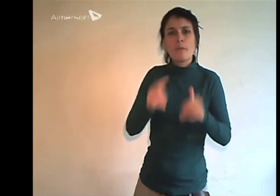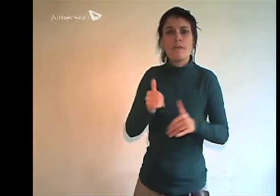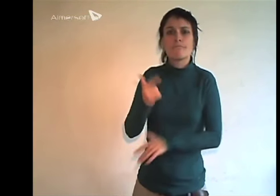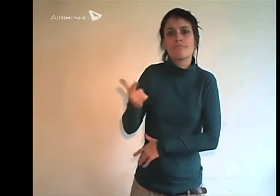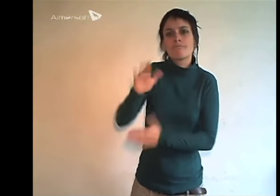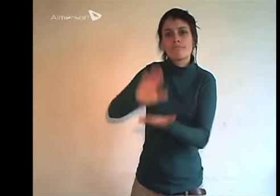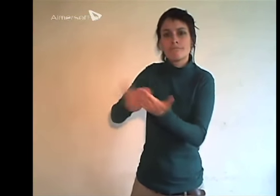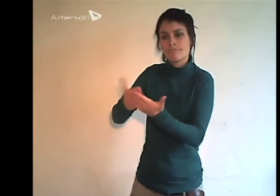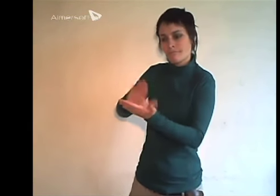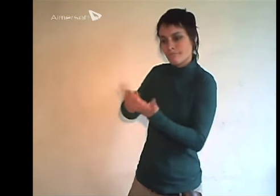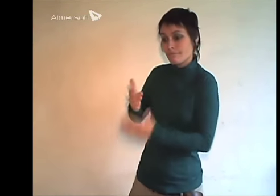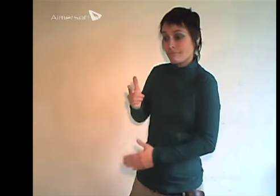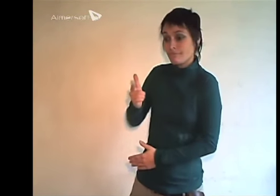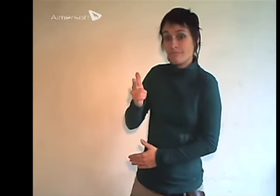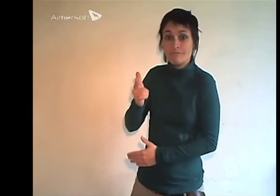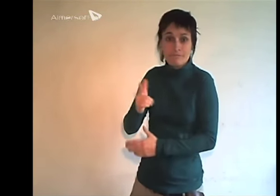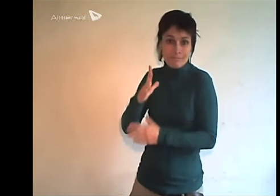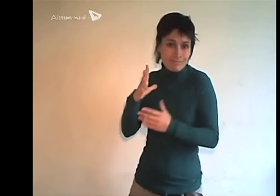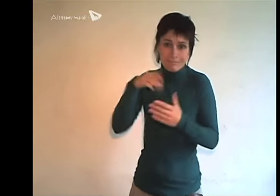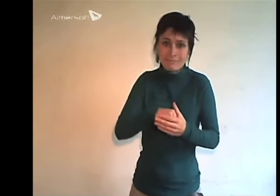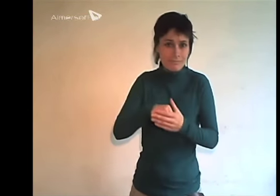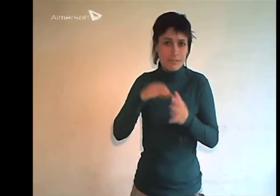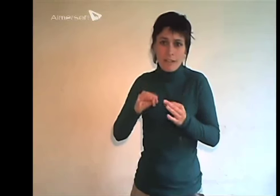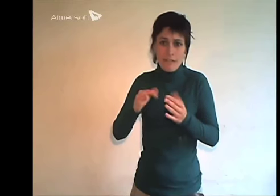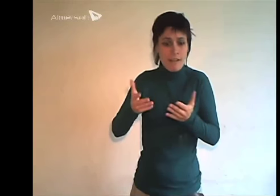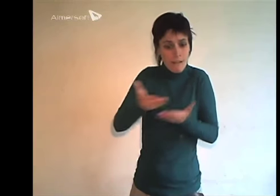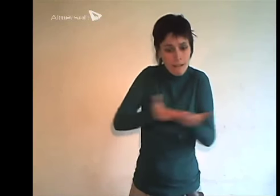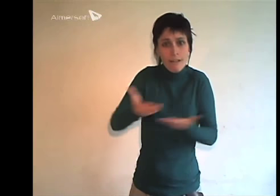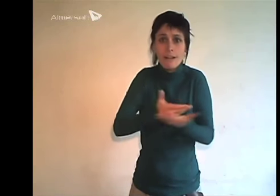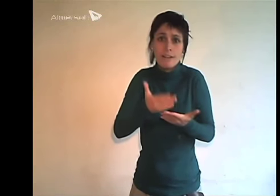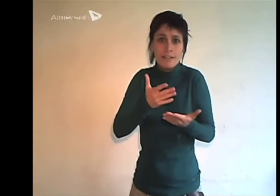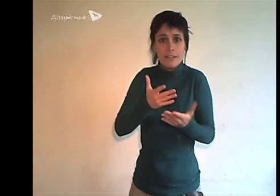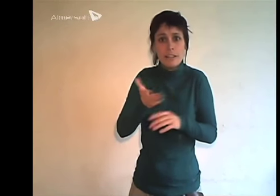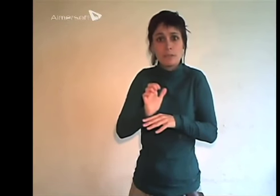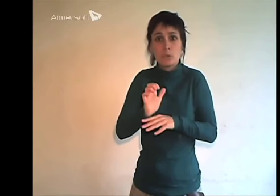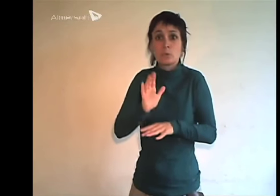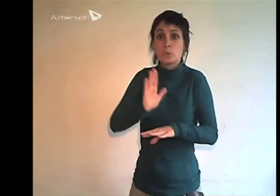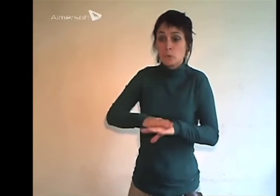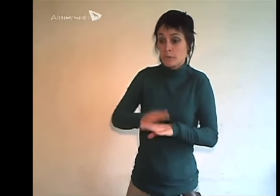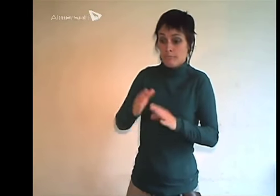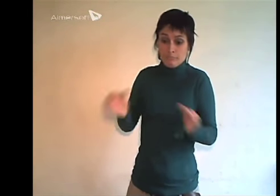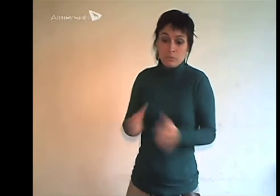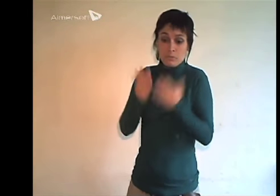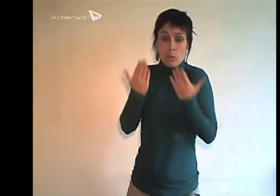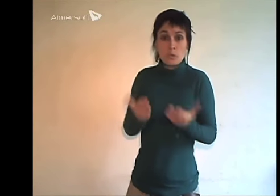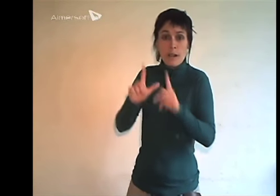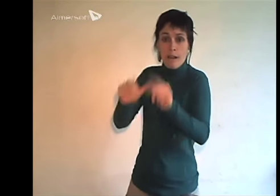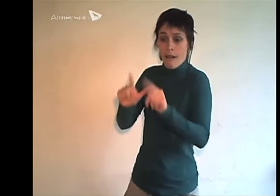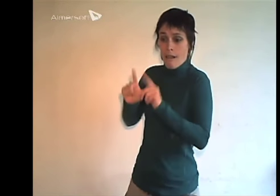cette émission, mais qui ne sont pas en général dans le Front du Lundi, donc Bénédicte et Blandine, parce que c'est grâce à elles qu'on